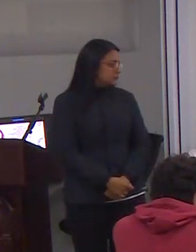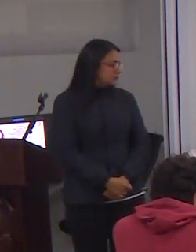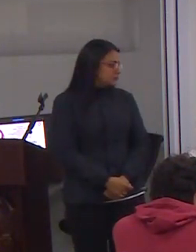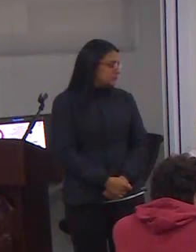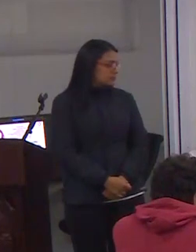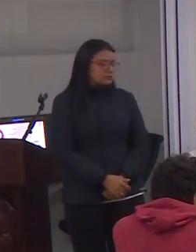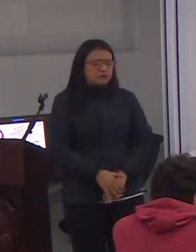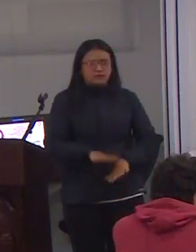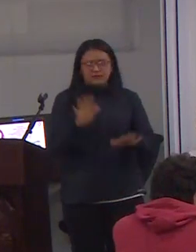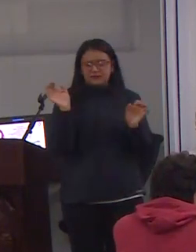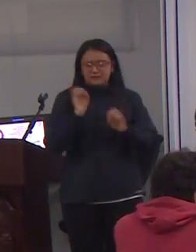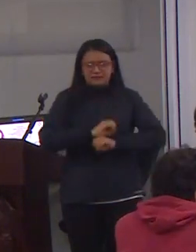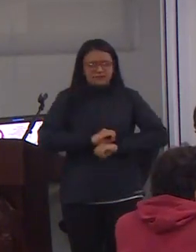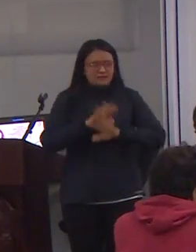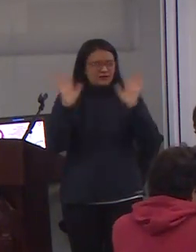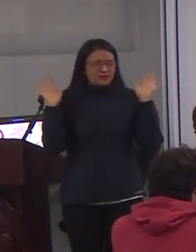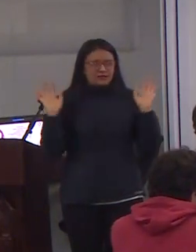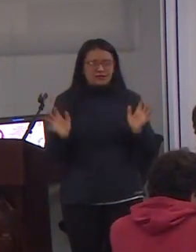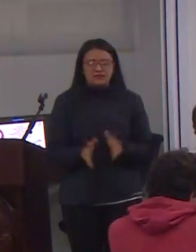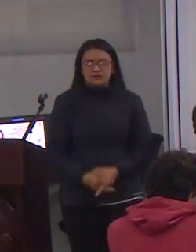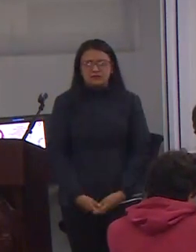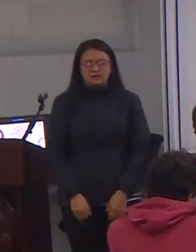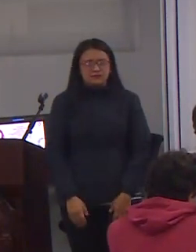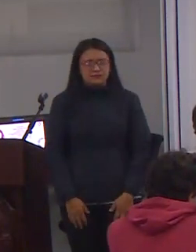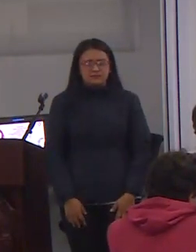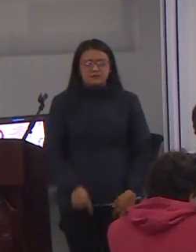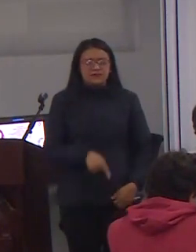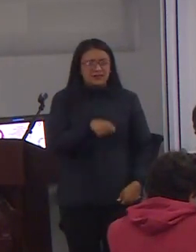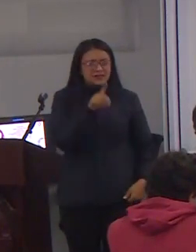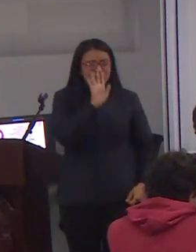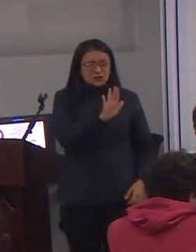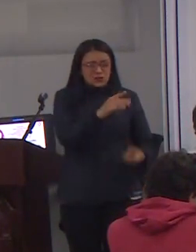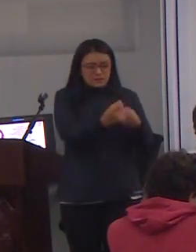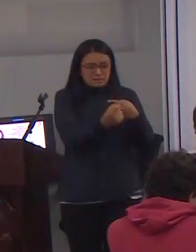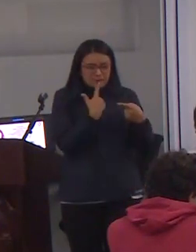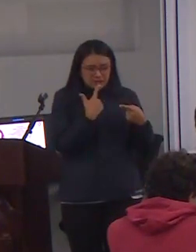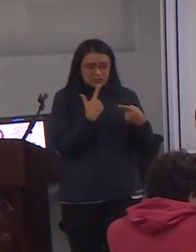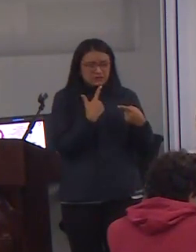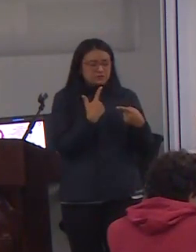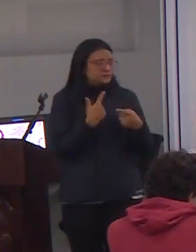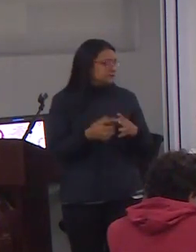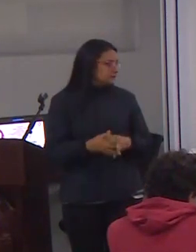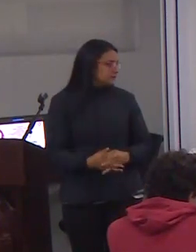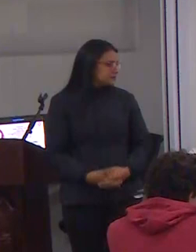total esa pregunta pues sería